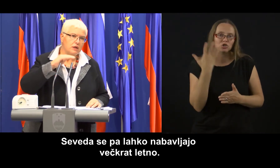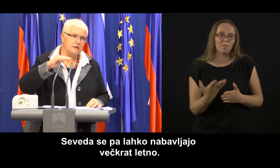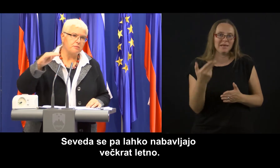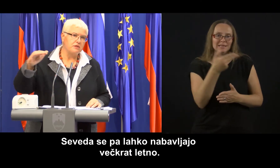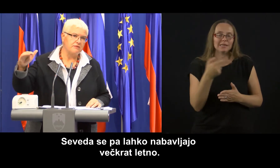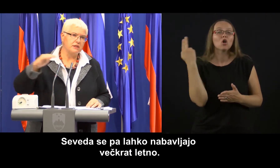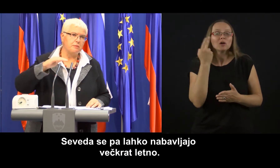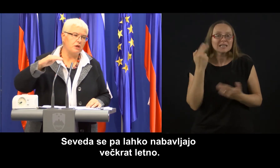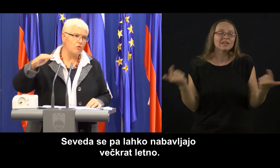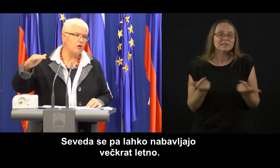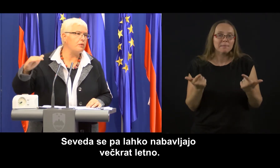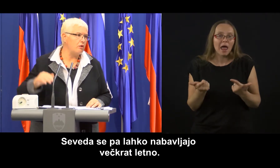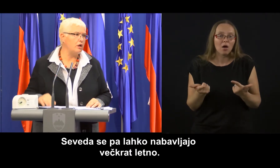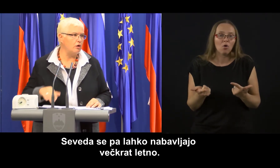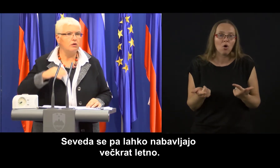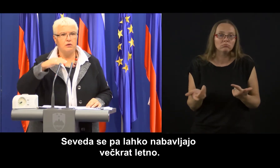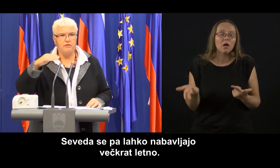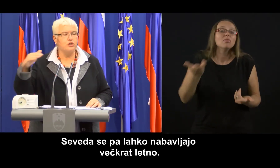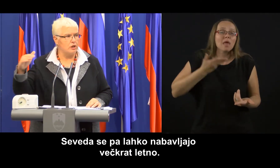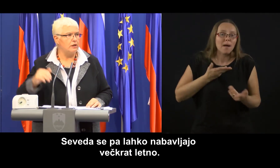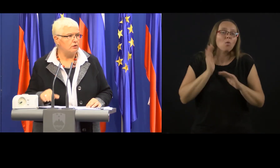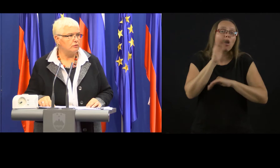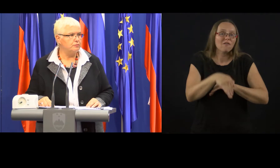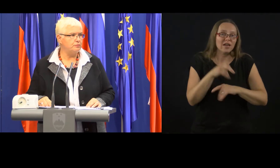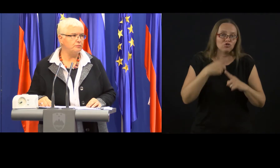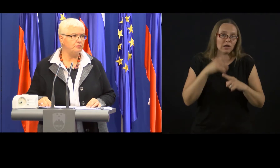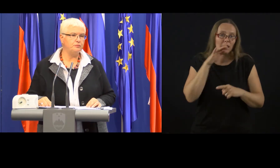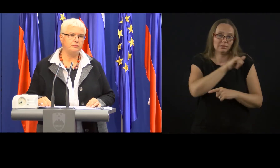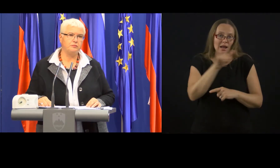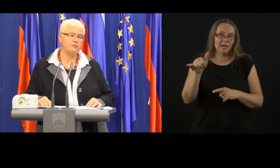evrov seveda se pa lahko nabavljajo večkrat letno.